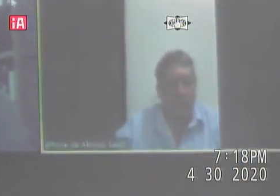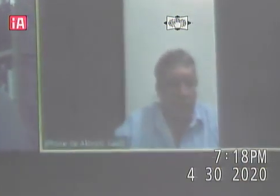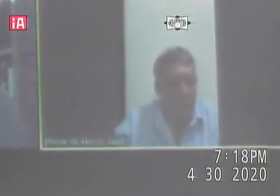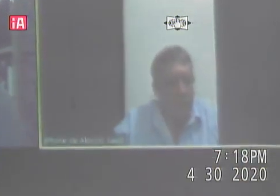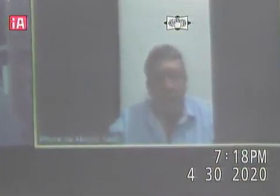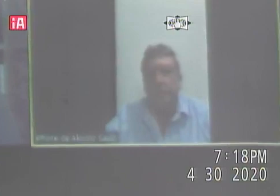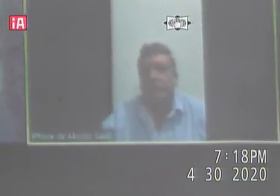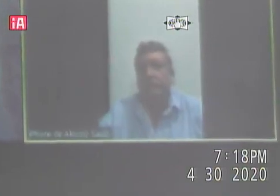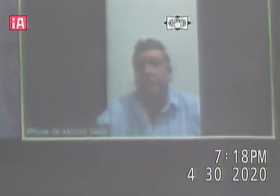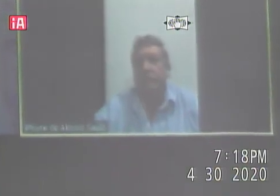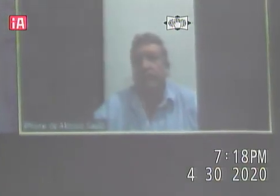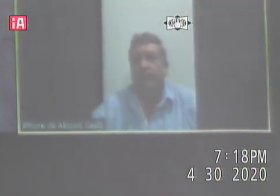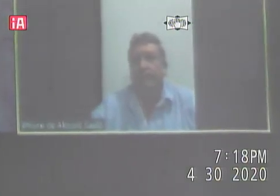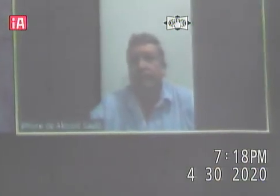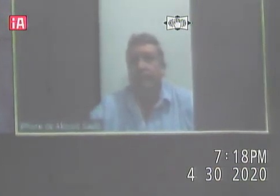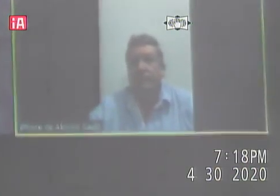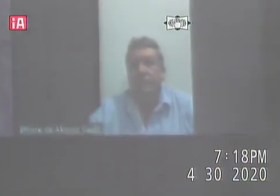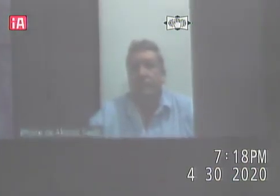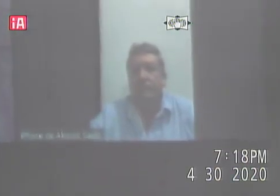Boa noite a todos.